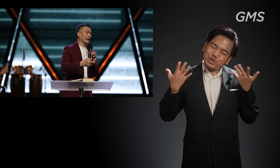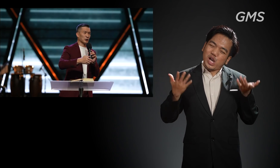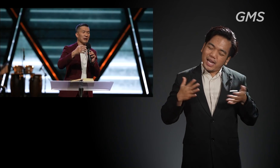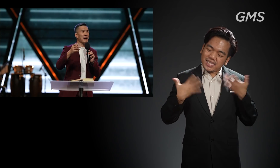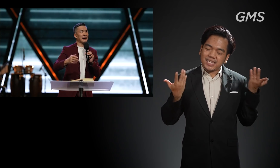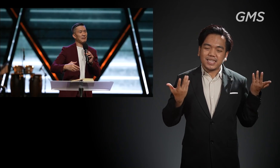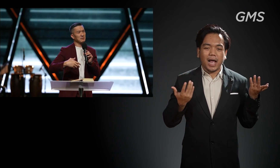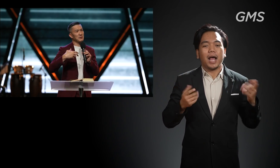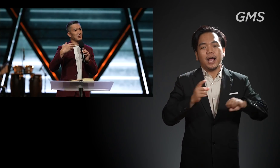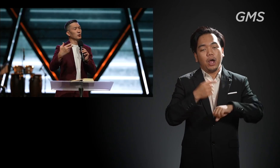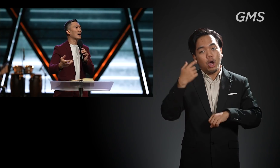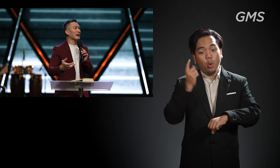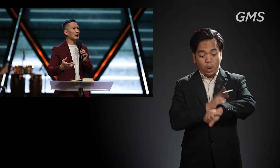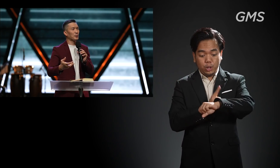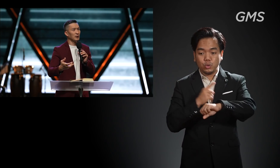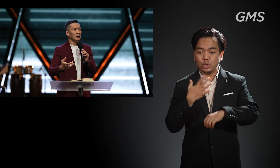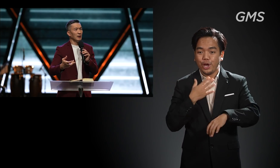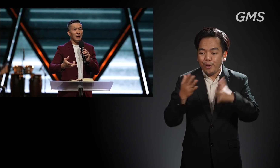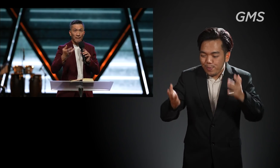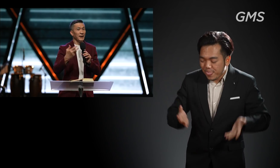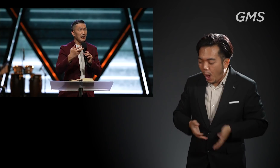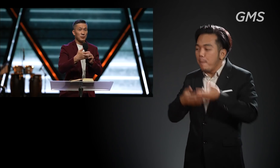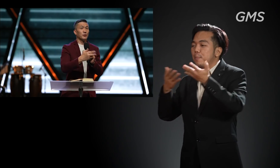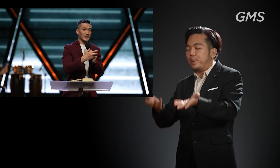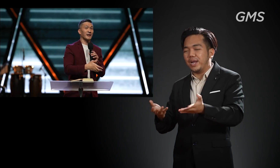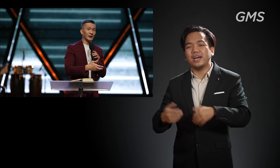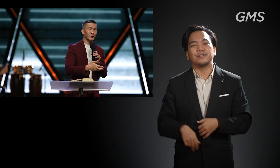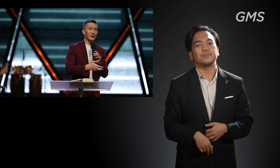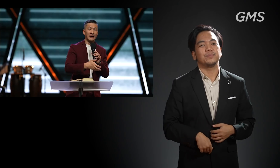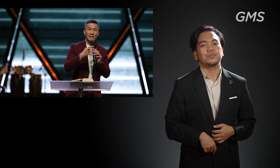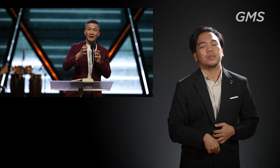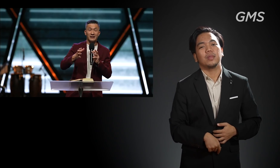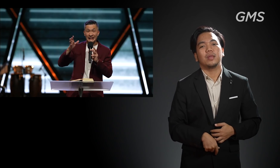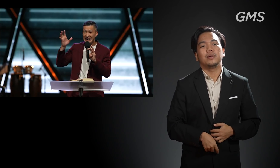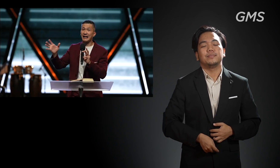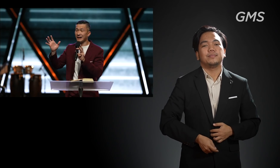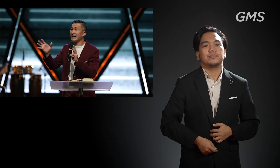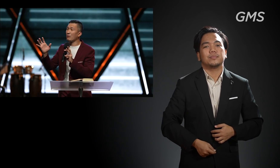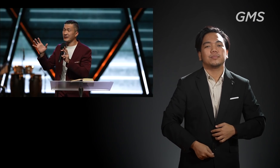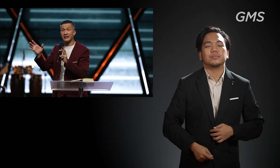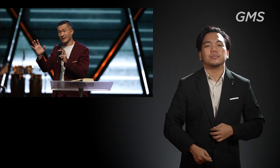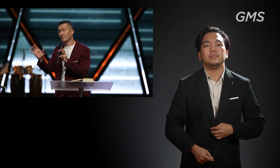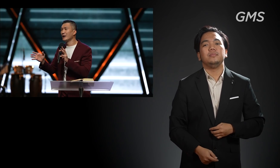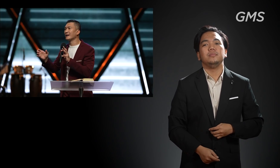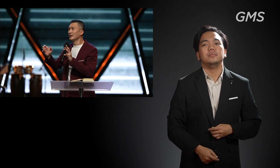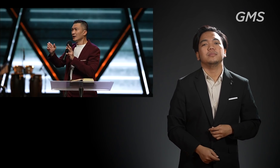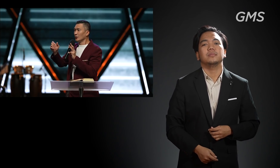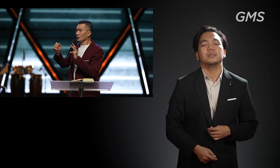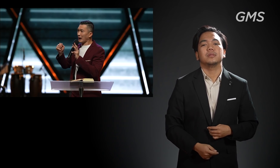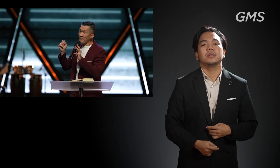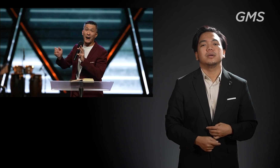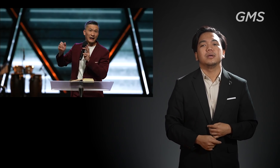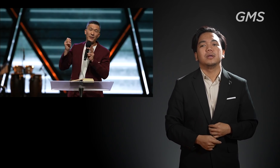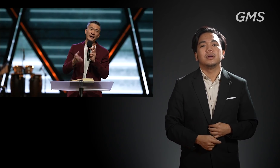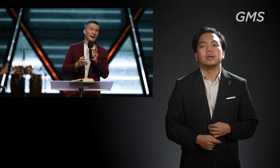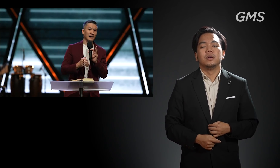memberikan, baik itu mengembalikan persembahan persepuluhan ataupun lebih dari 10% itu yang kami telah sediakan allowance-nya setiap bulan untuk